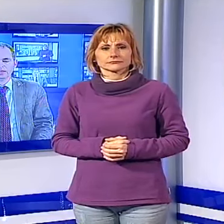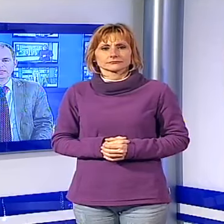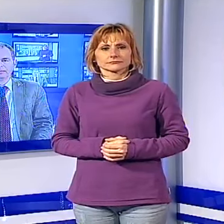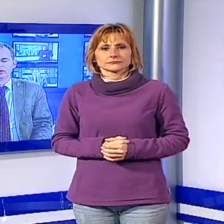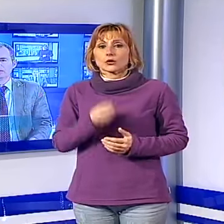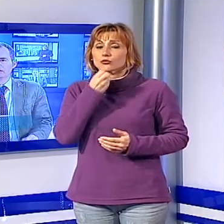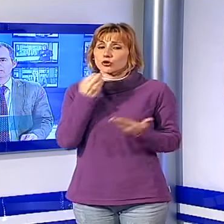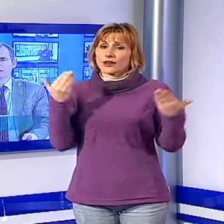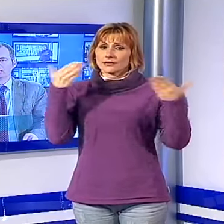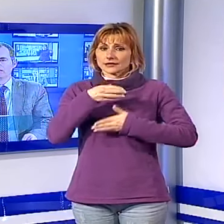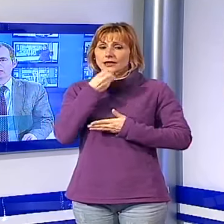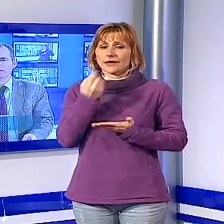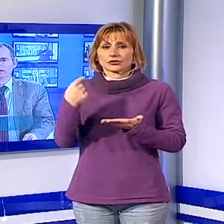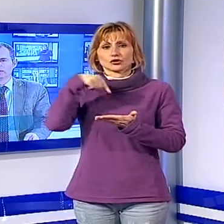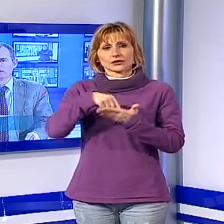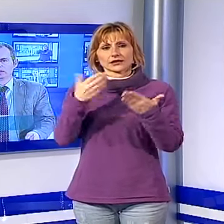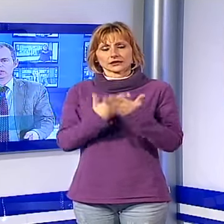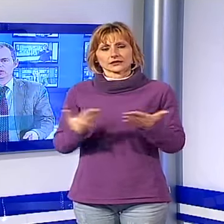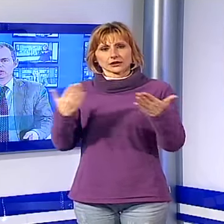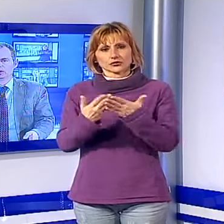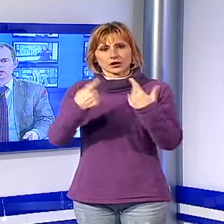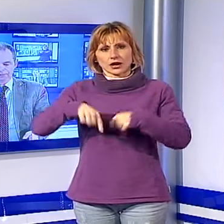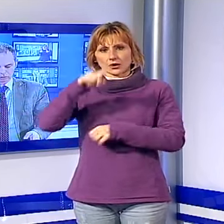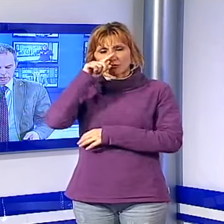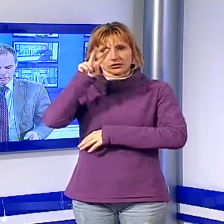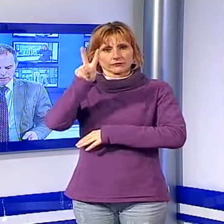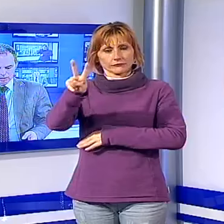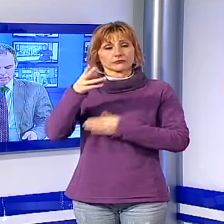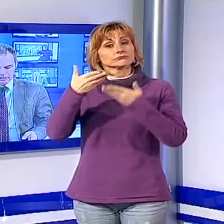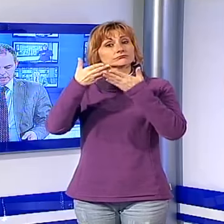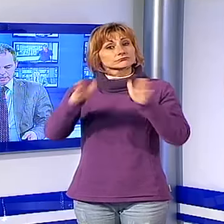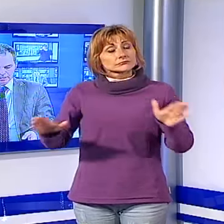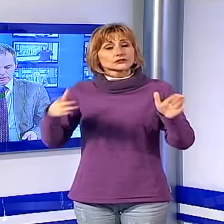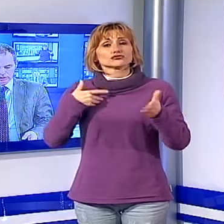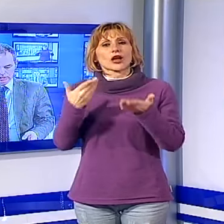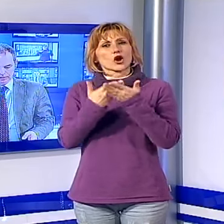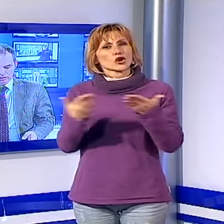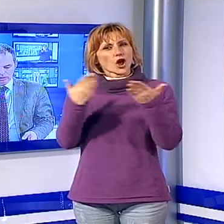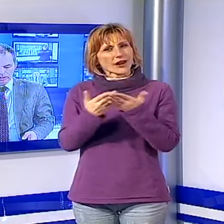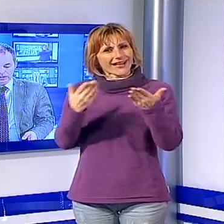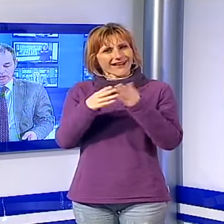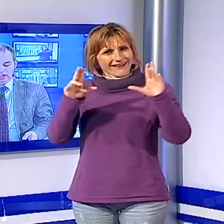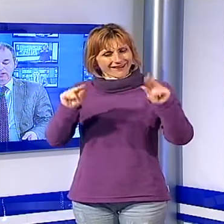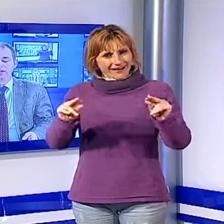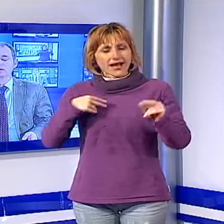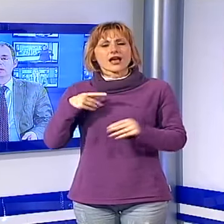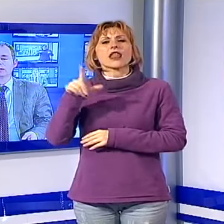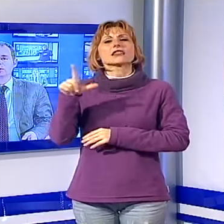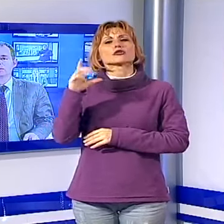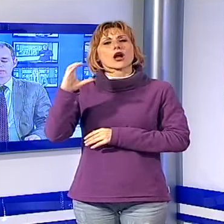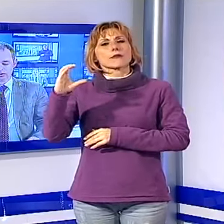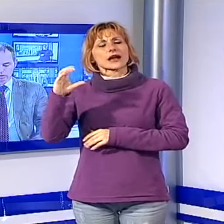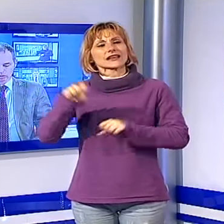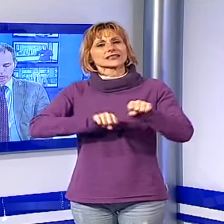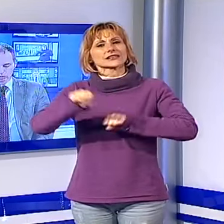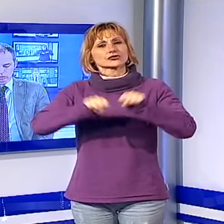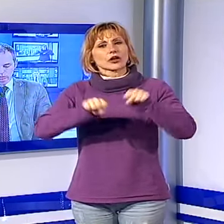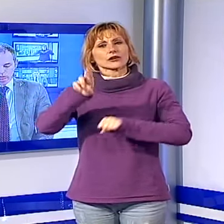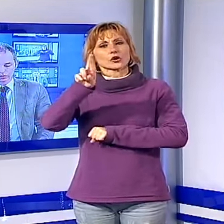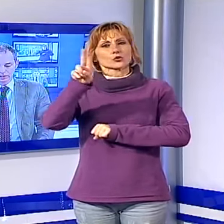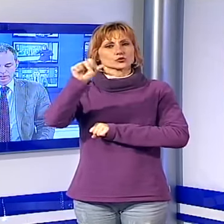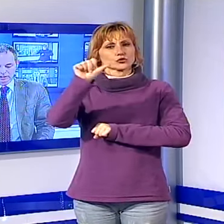Buonasera e bentrovati a questa nuova edizione del TG9. In apertura la cronaca, a Lido di Camaiore, il dirigente della squadra mobile Virgilio